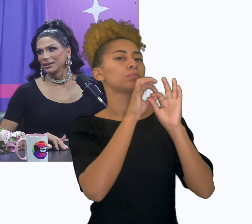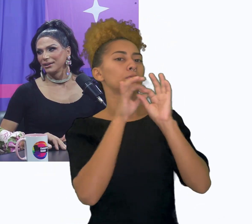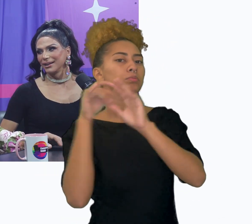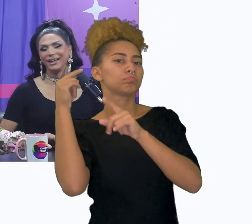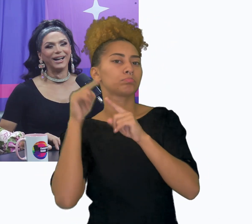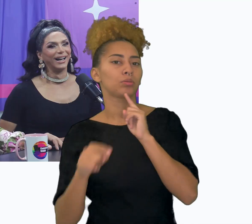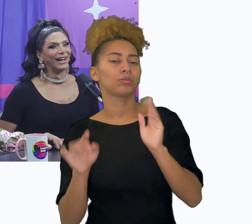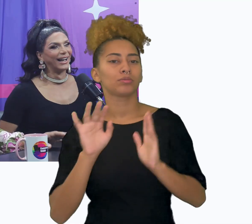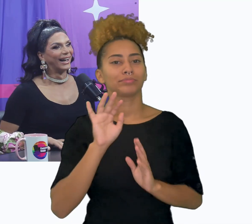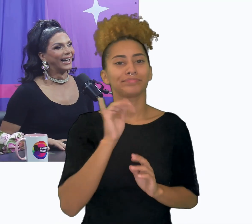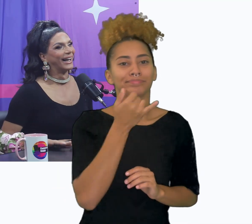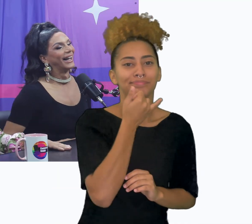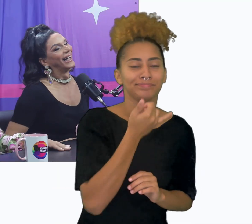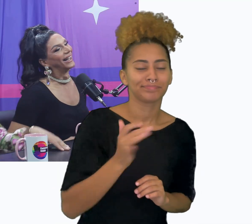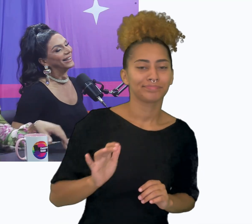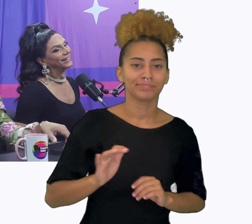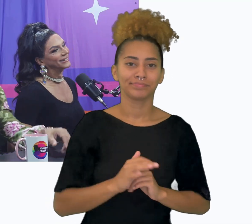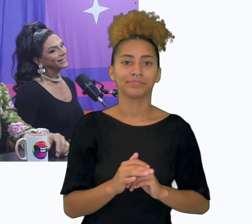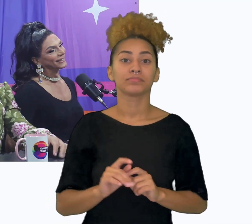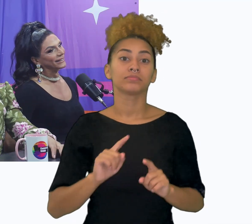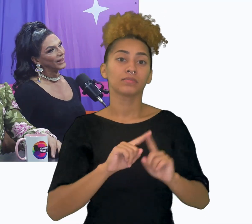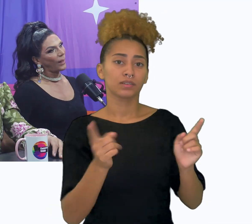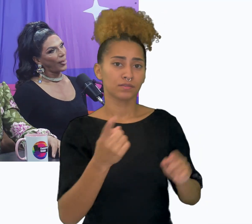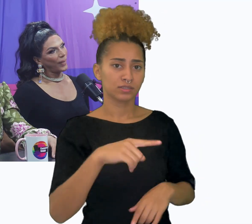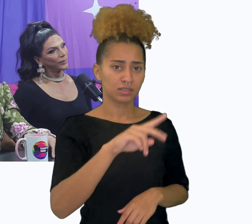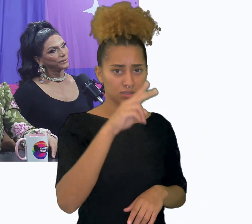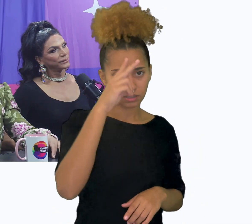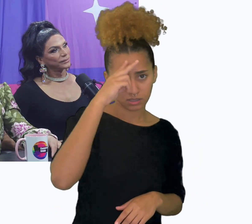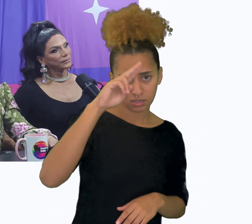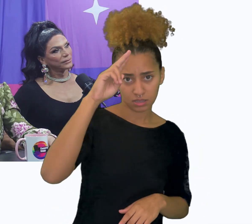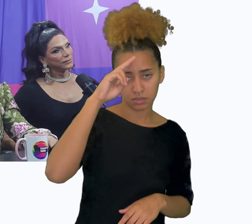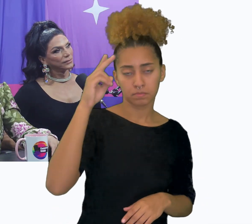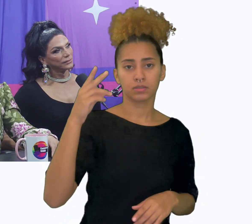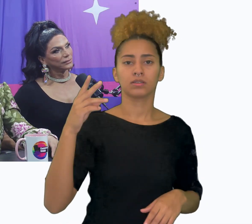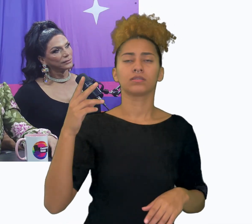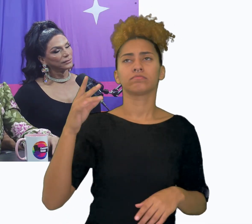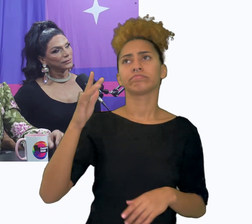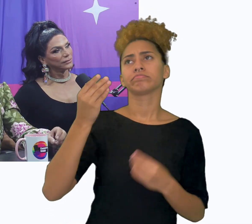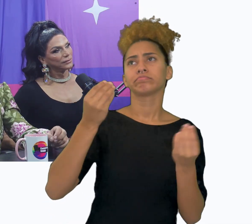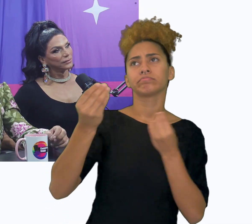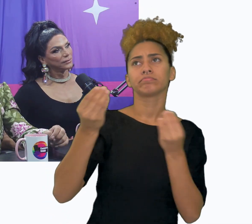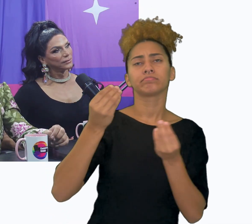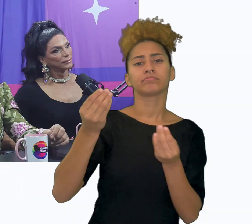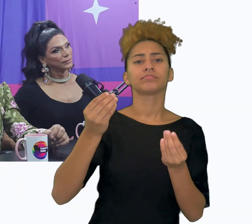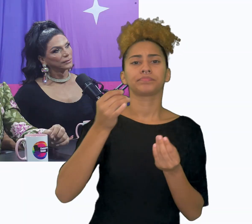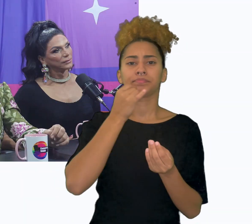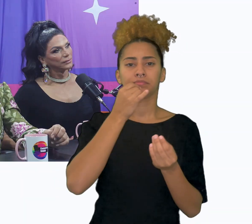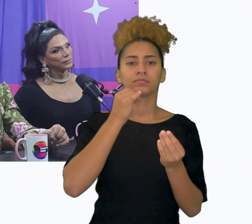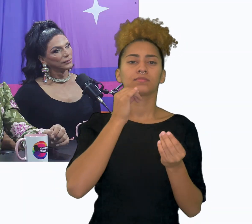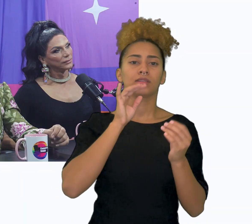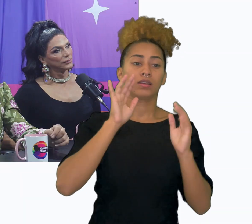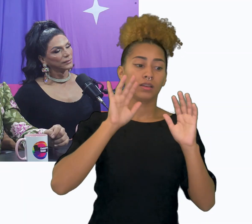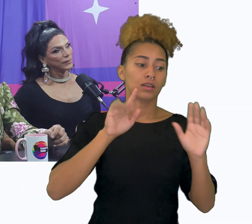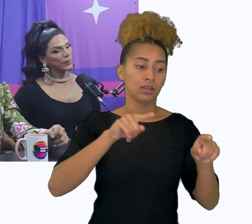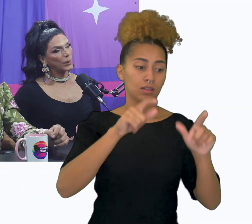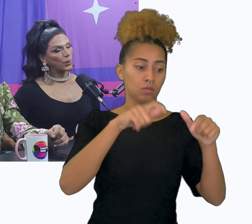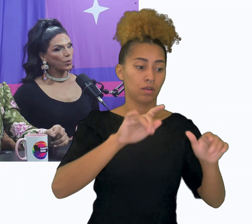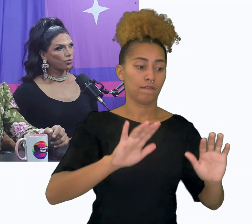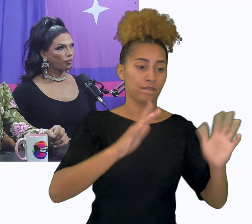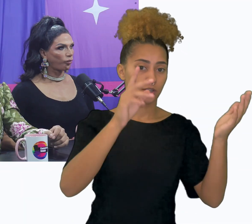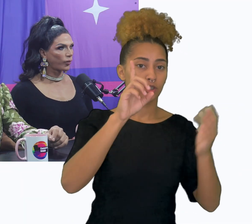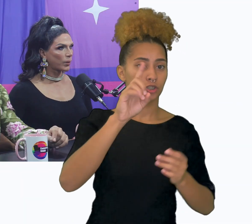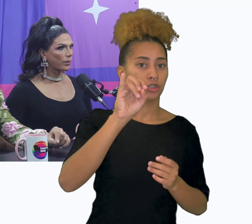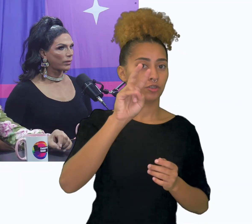o volto. jeito. Mas vocês lembram, na memória de vocês, tirando a Divine, que